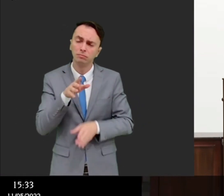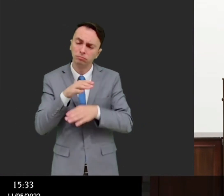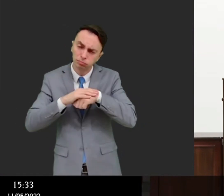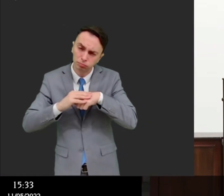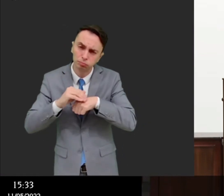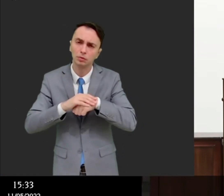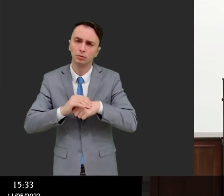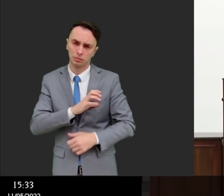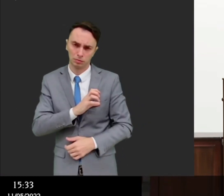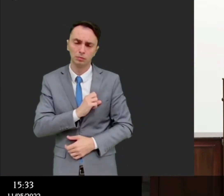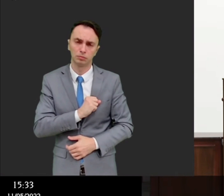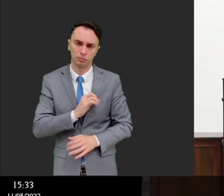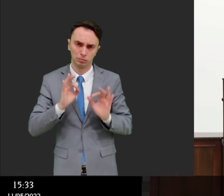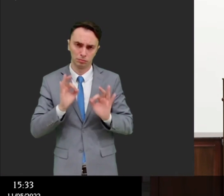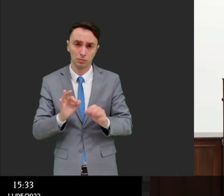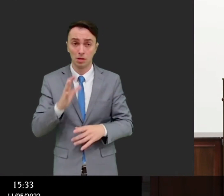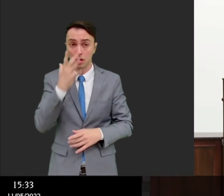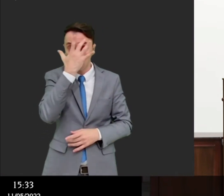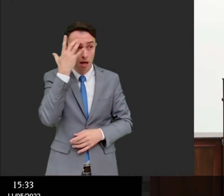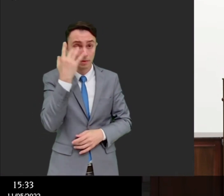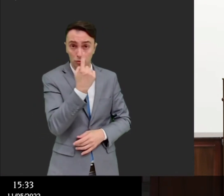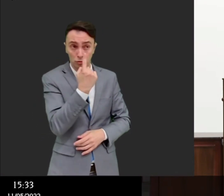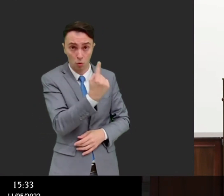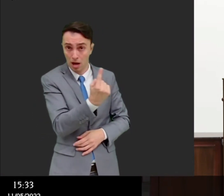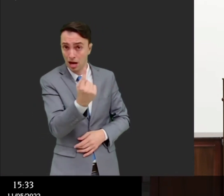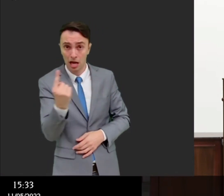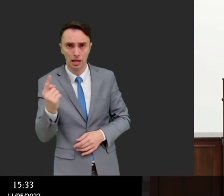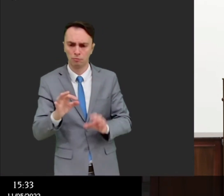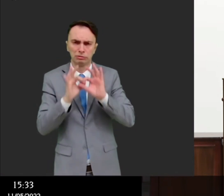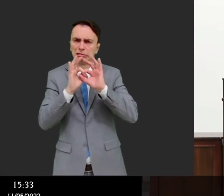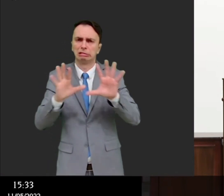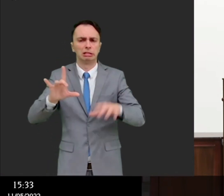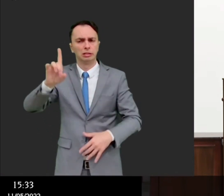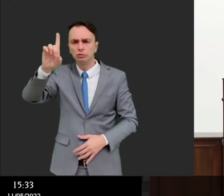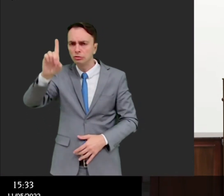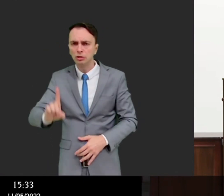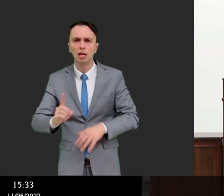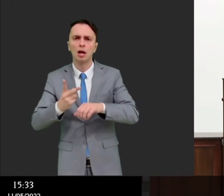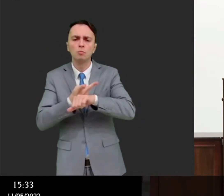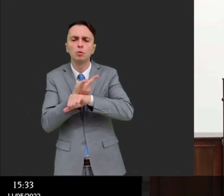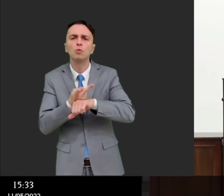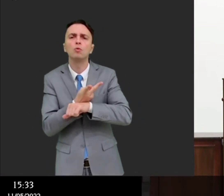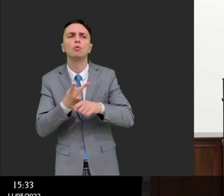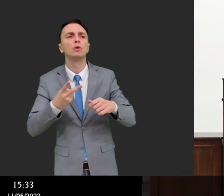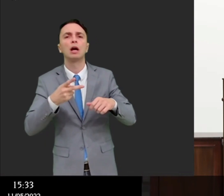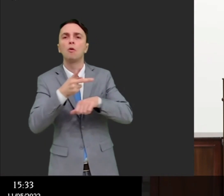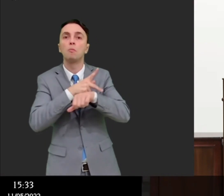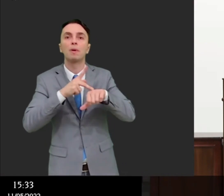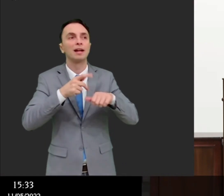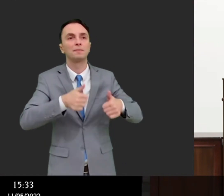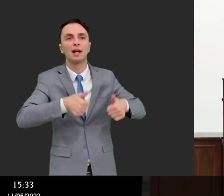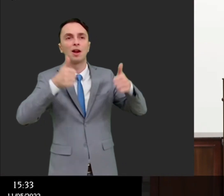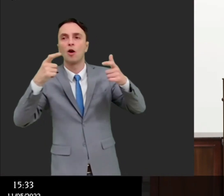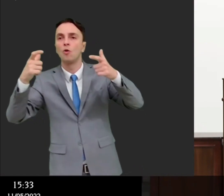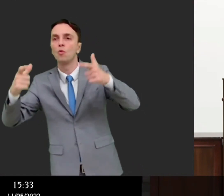Deus. Todo mundo tem o direito de procurar uma oportunidade, de ter uma vida mais cômoda e, às vezes,